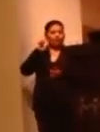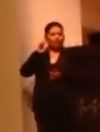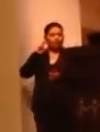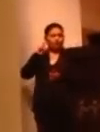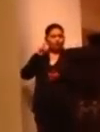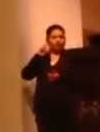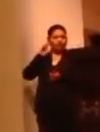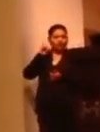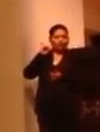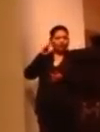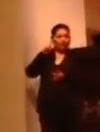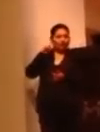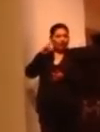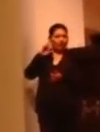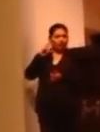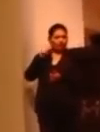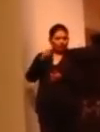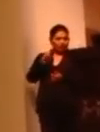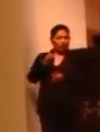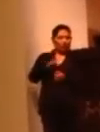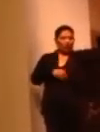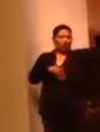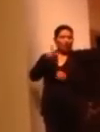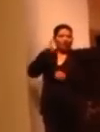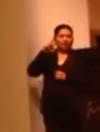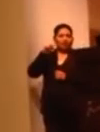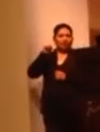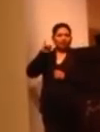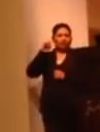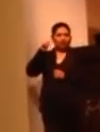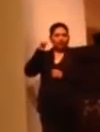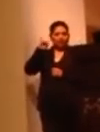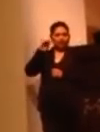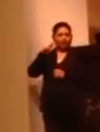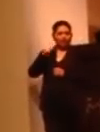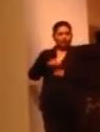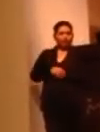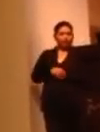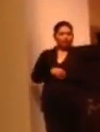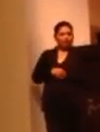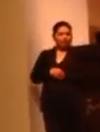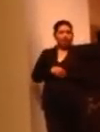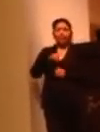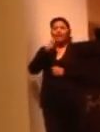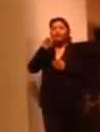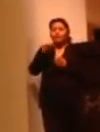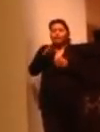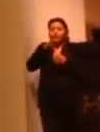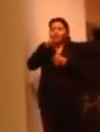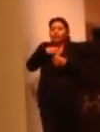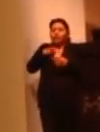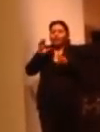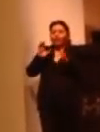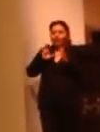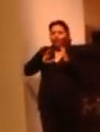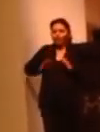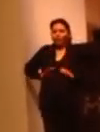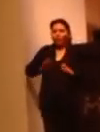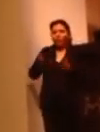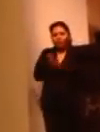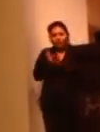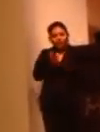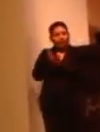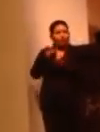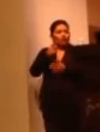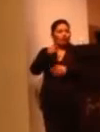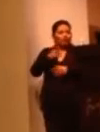Concerta. Son los dos medicamentos que se utilizan más. Estos son estimulantes, el